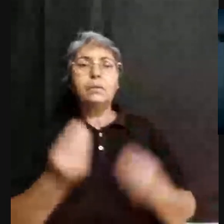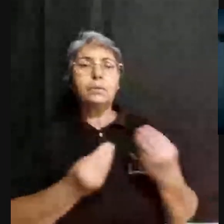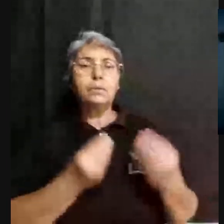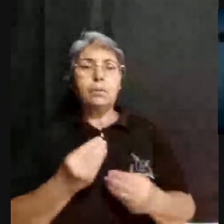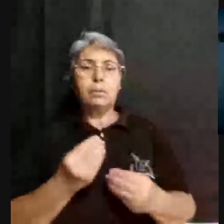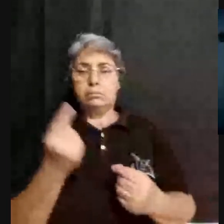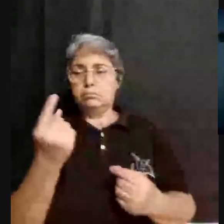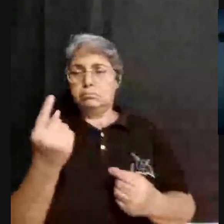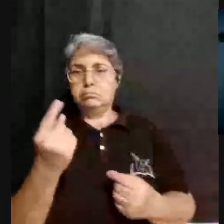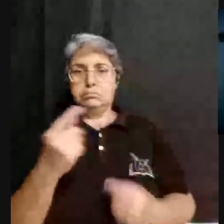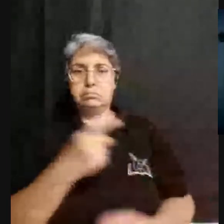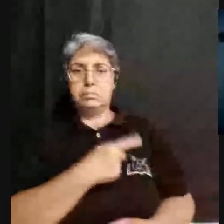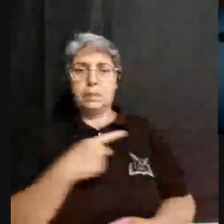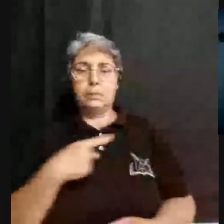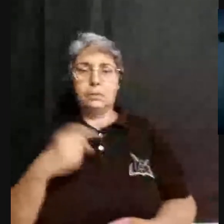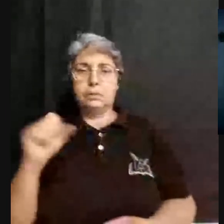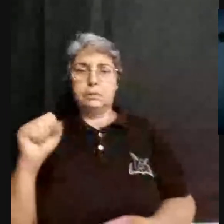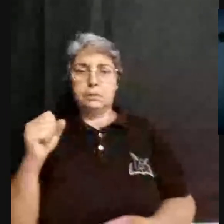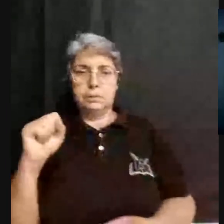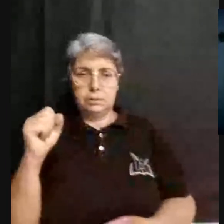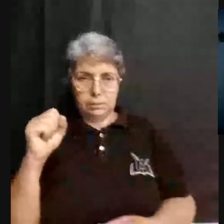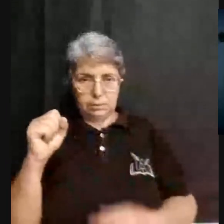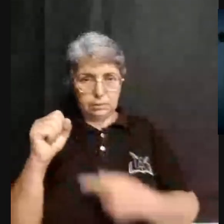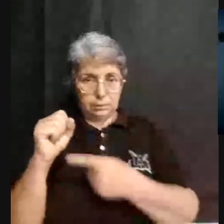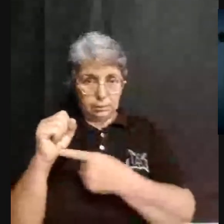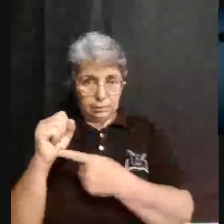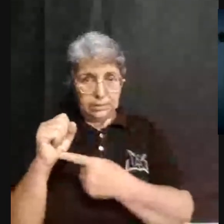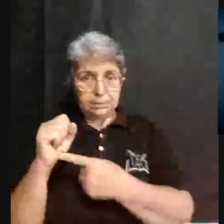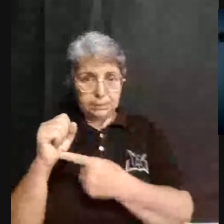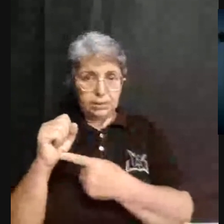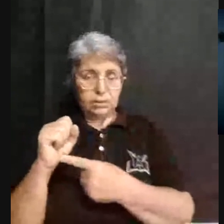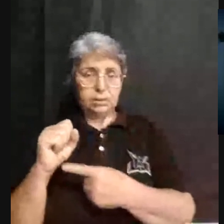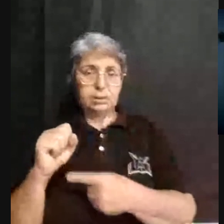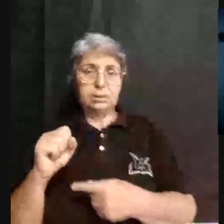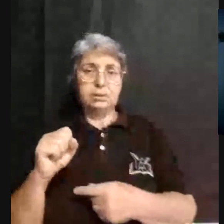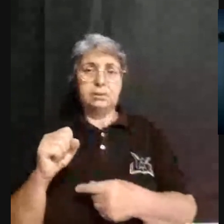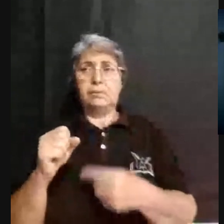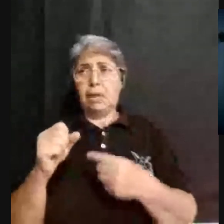diferentes. De um lado, o pastor Smith, que havia confessado